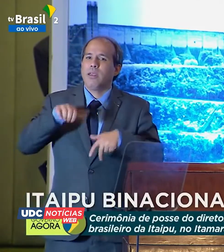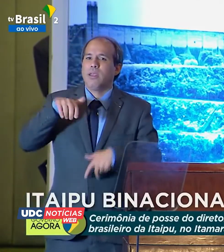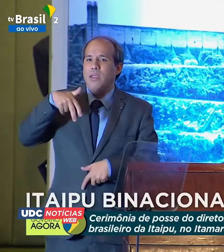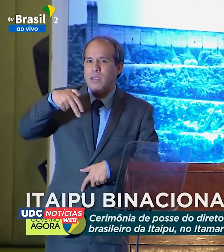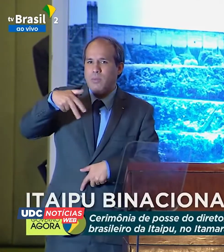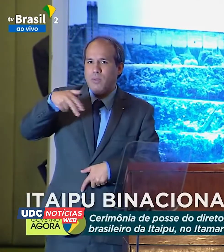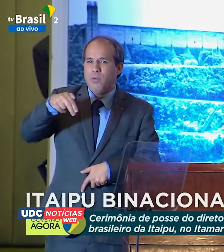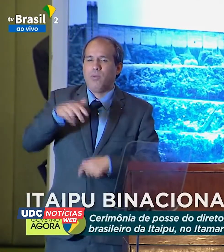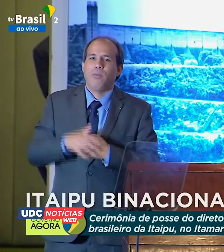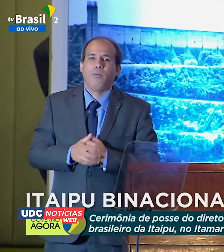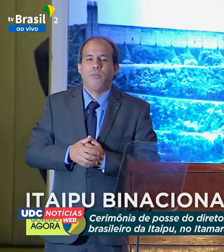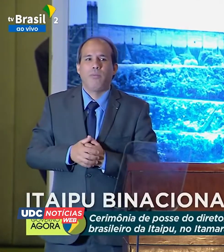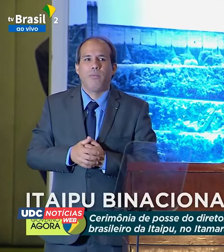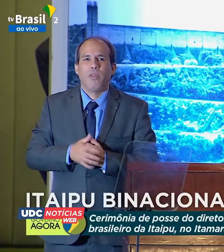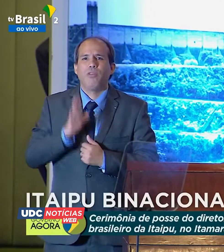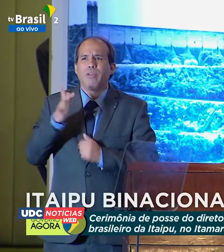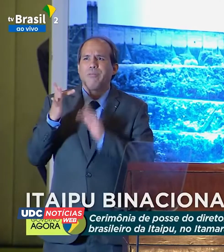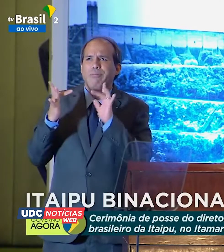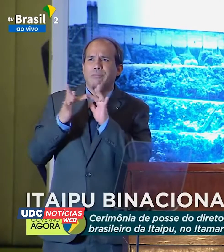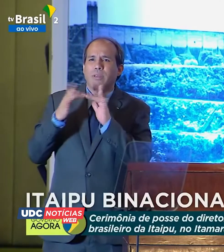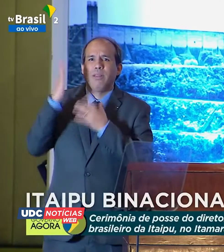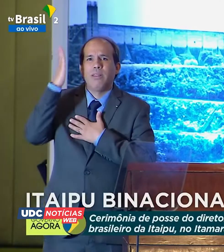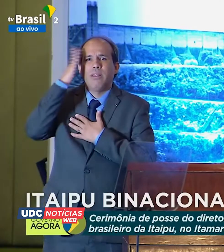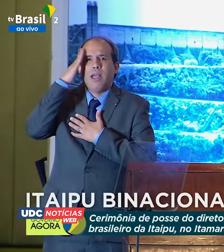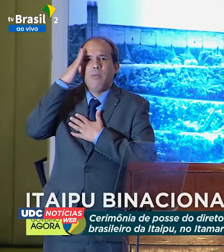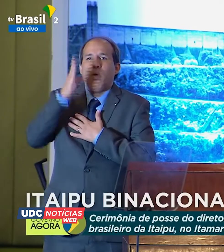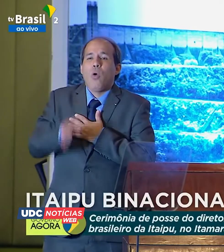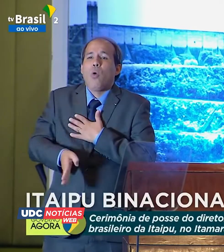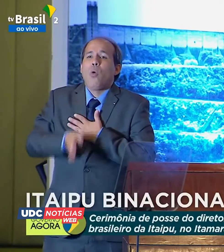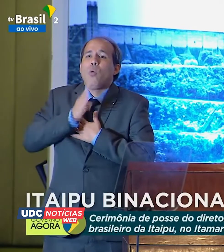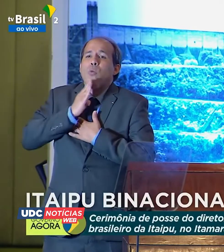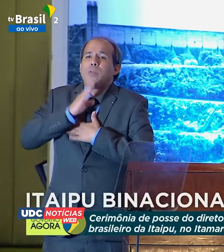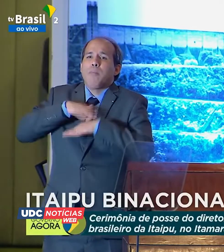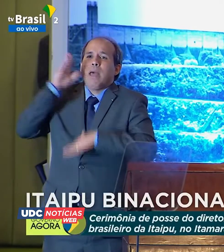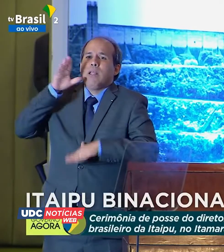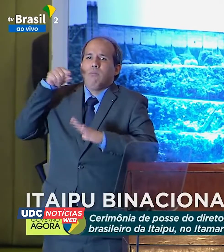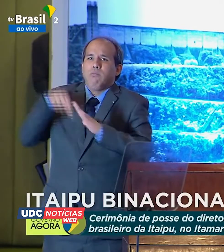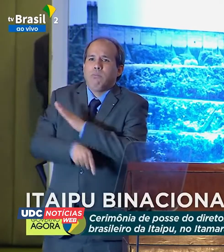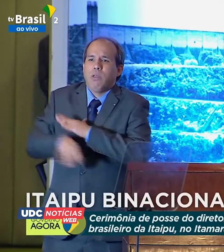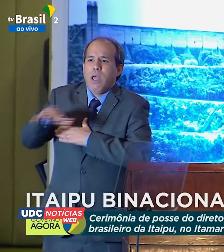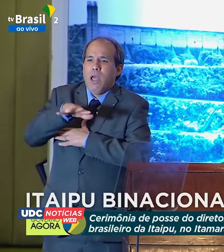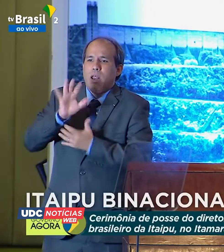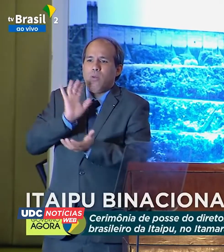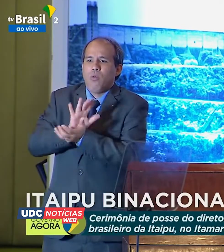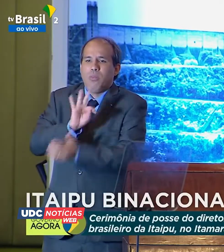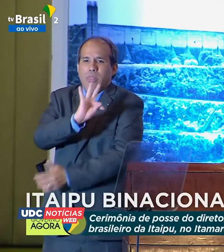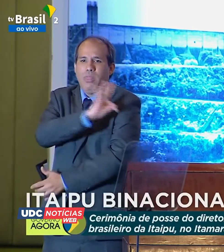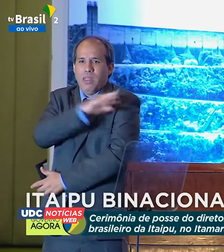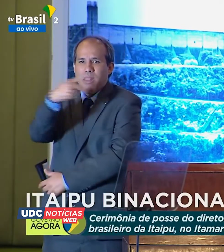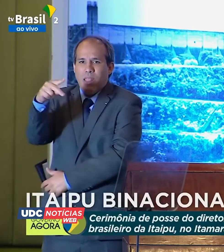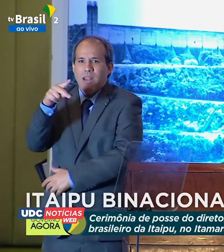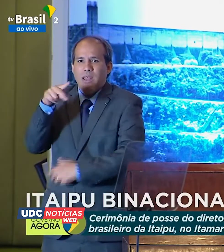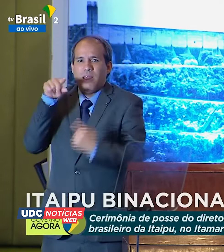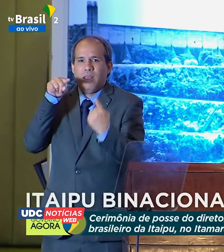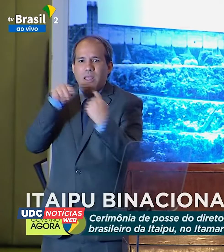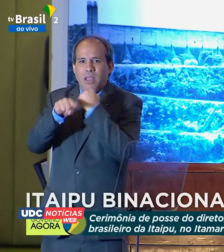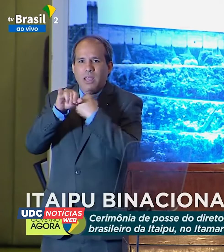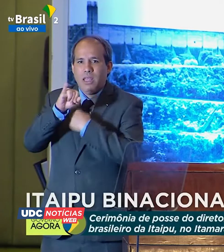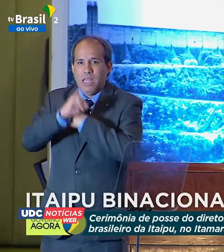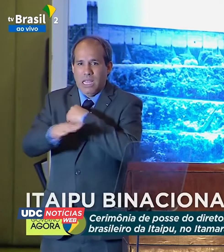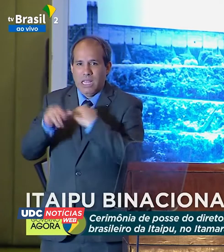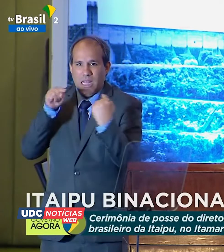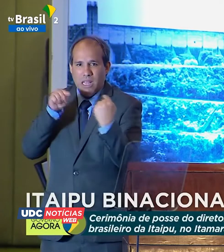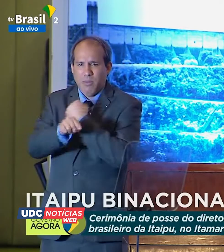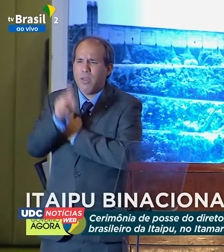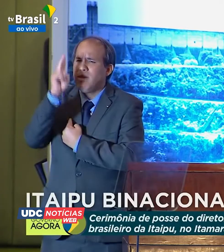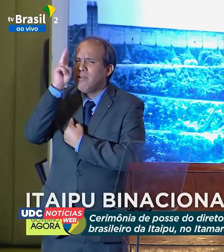Temos contado com o conhecimento do corpo técnico da Itaipu, sempre disponível e